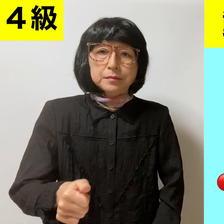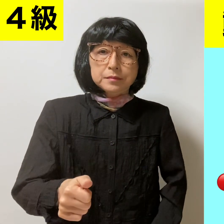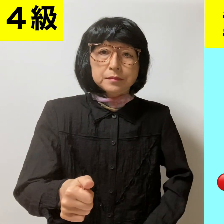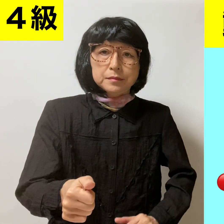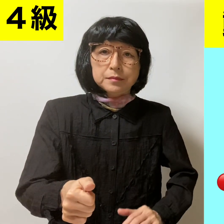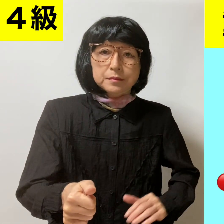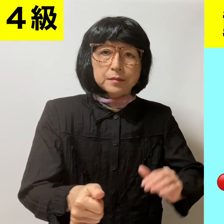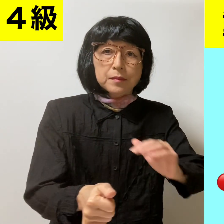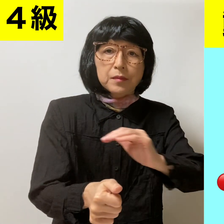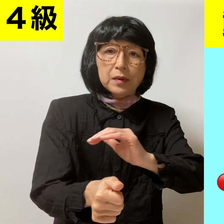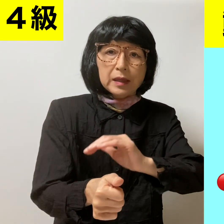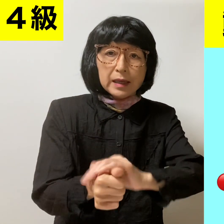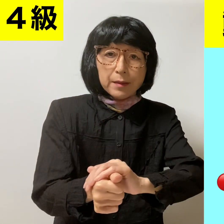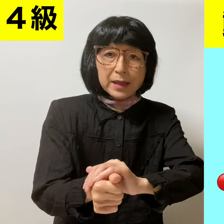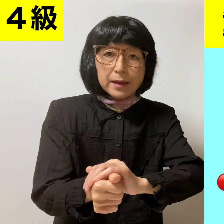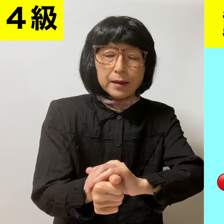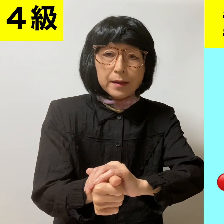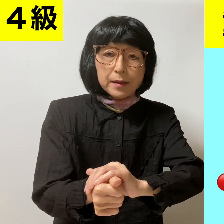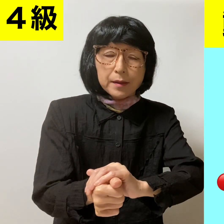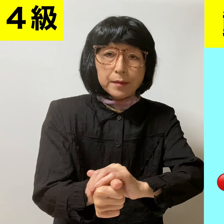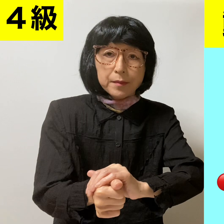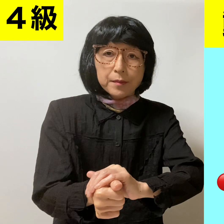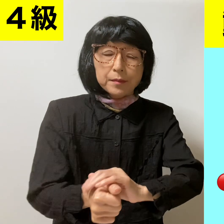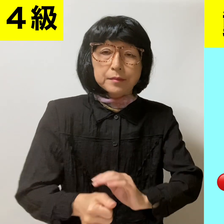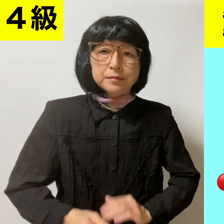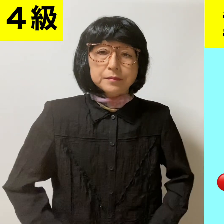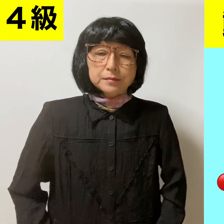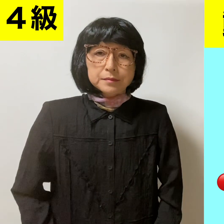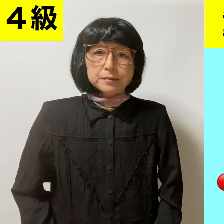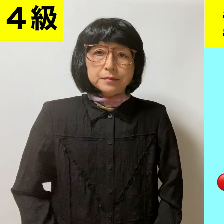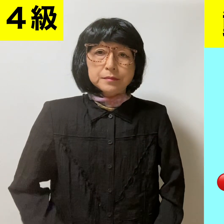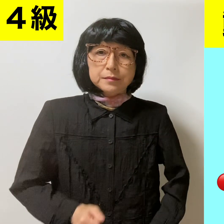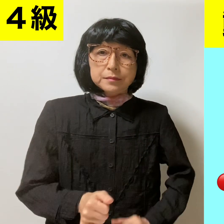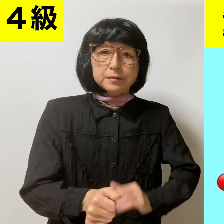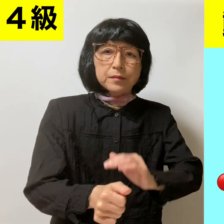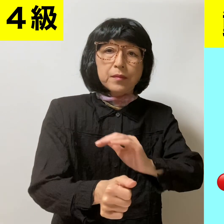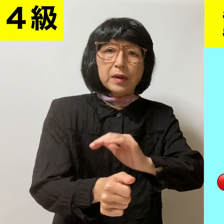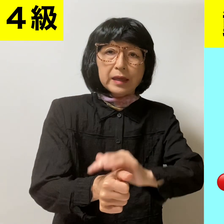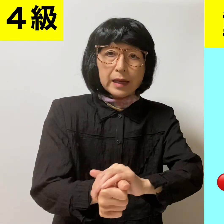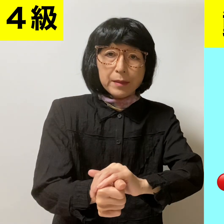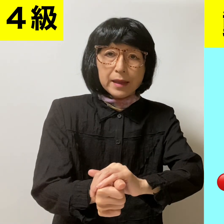カメ、カメ。